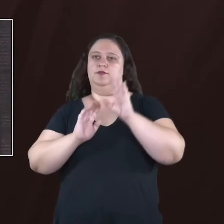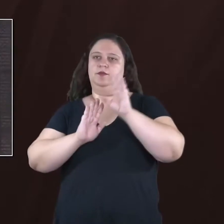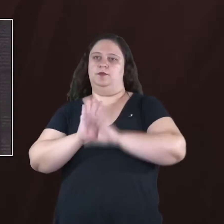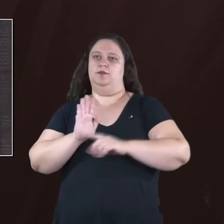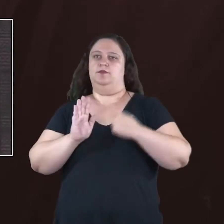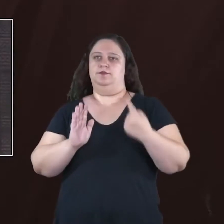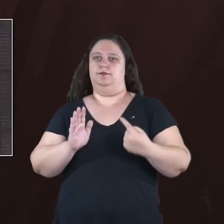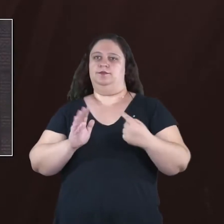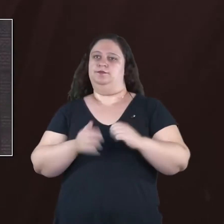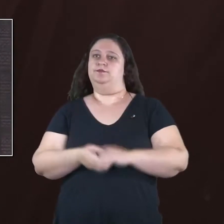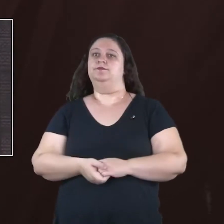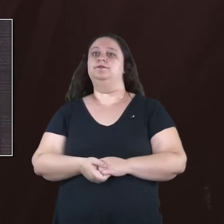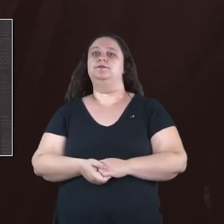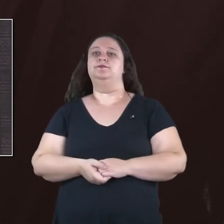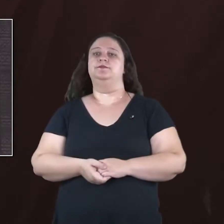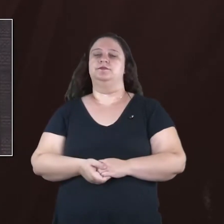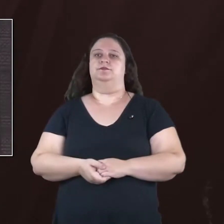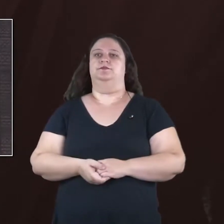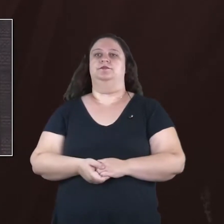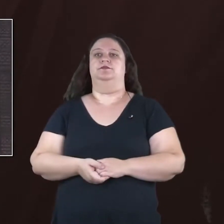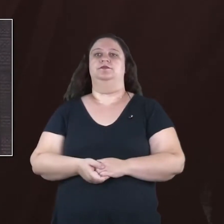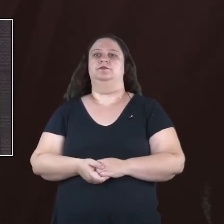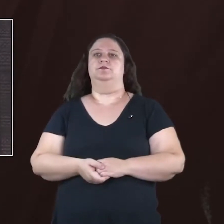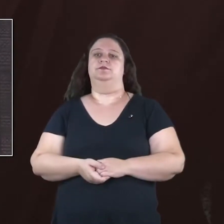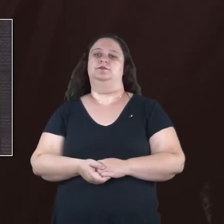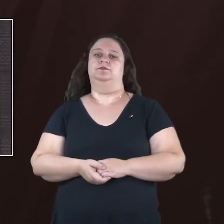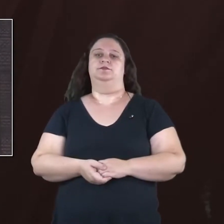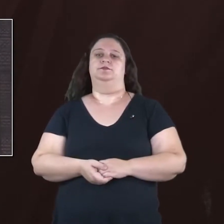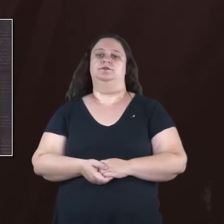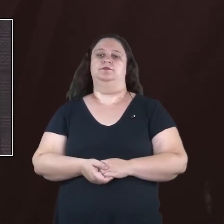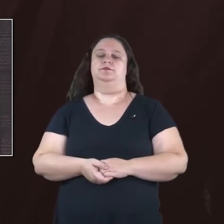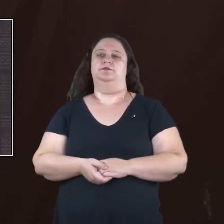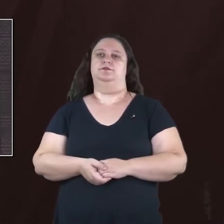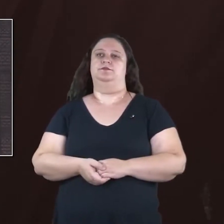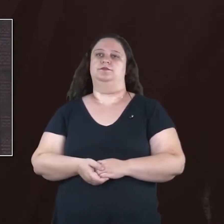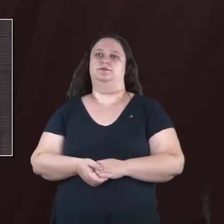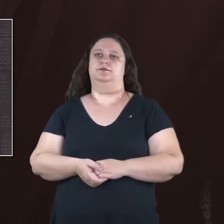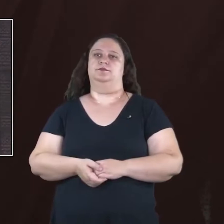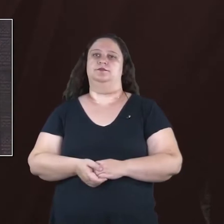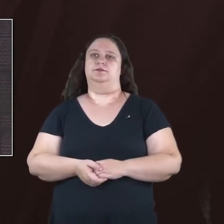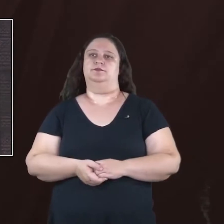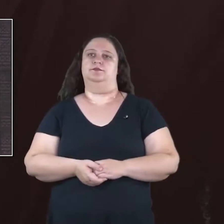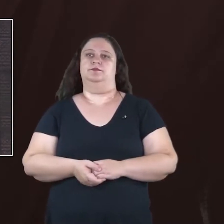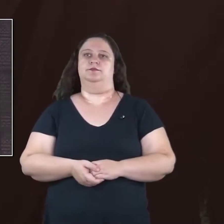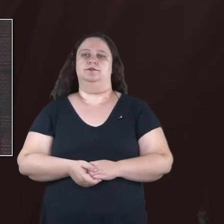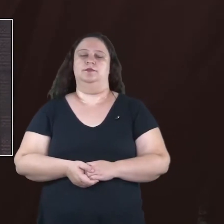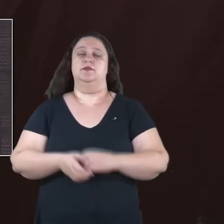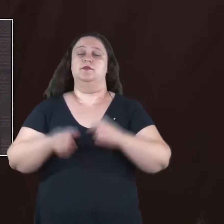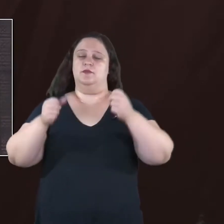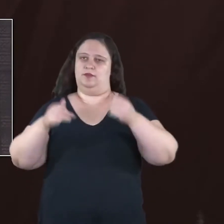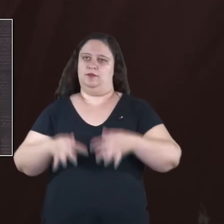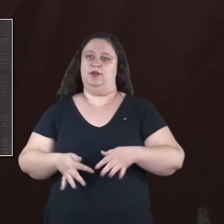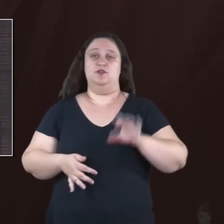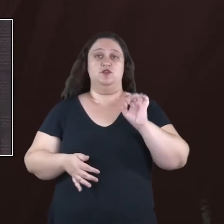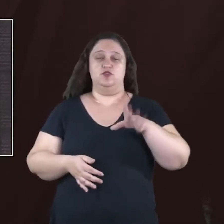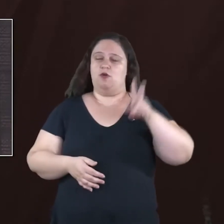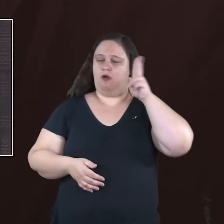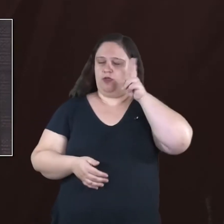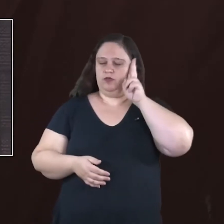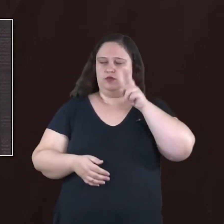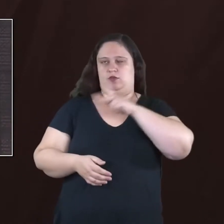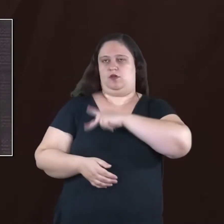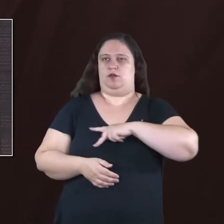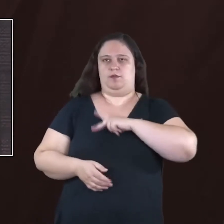que eu gostaria, tudo isso que eu estou falando, irmãos, não estou falando da história dele meramente, eu quero mostrar para vocês